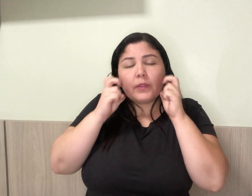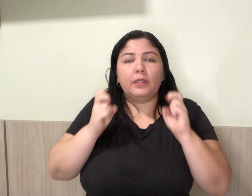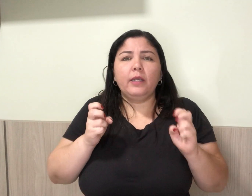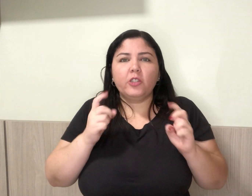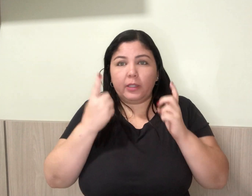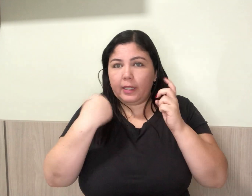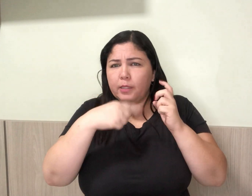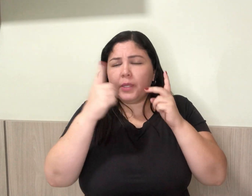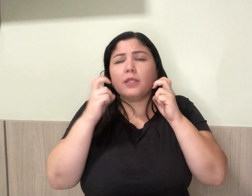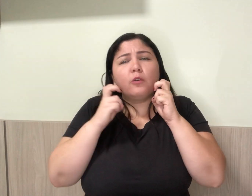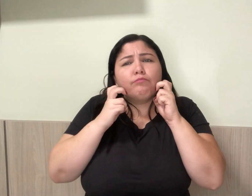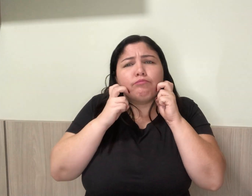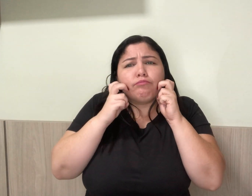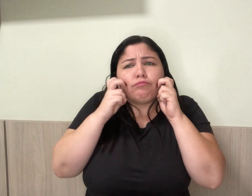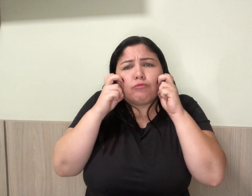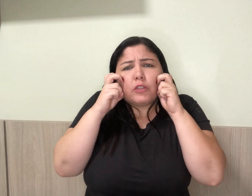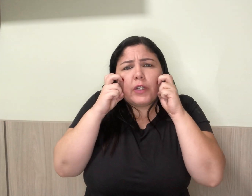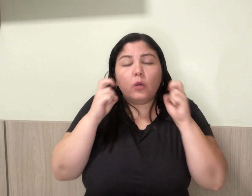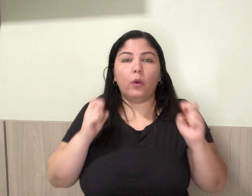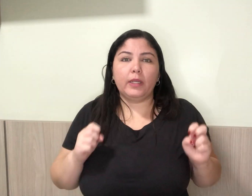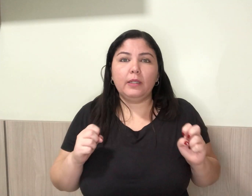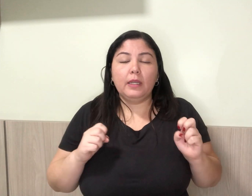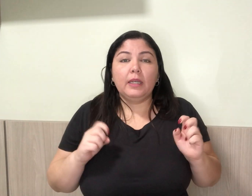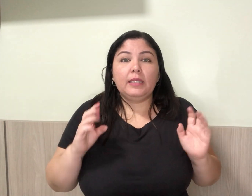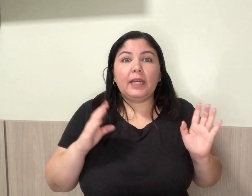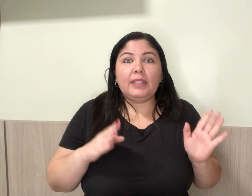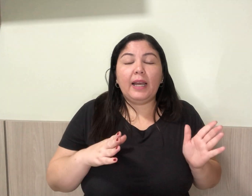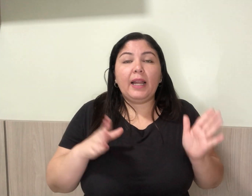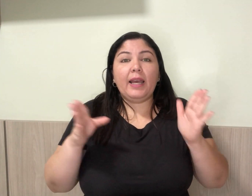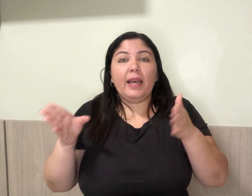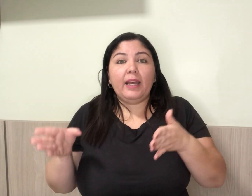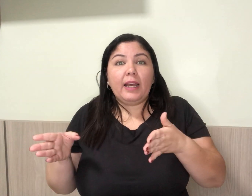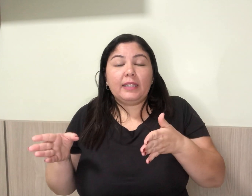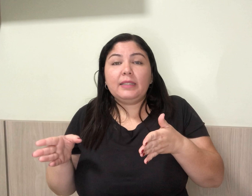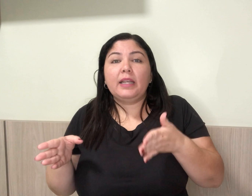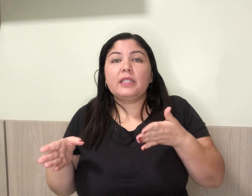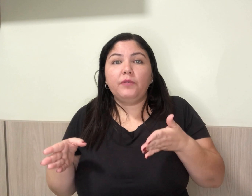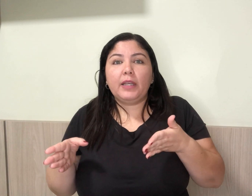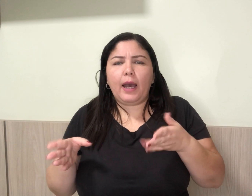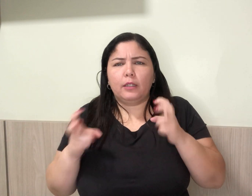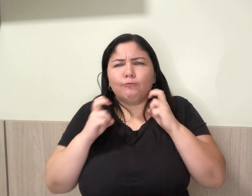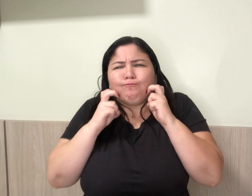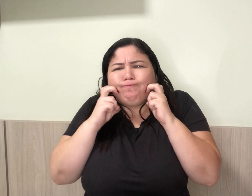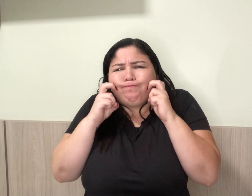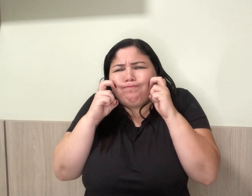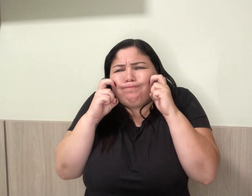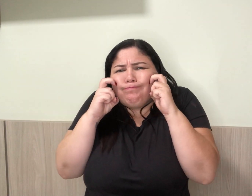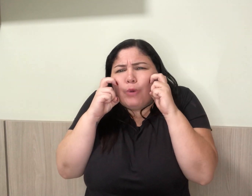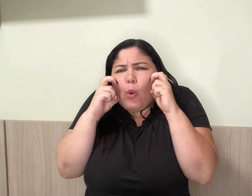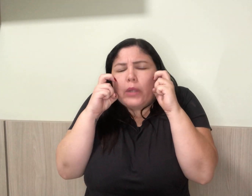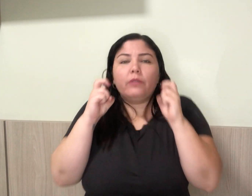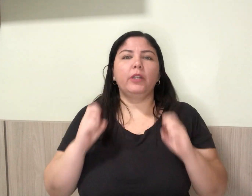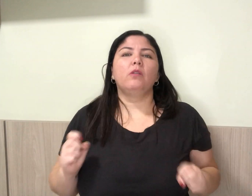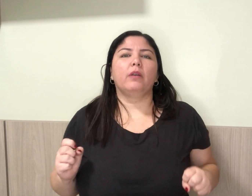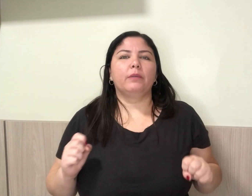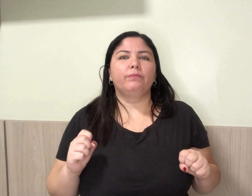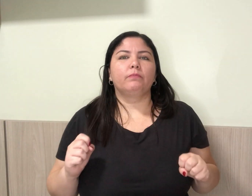né? Que já tem a expressão de vergonha. E aí ela é intensificada. Muita vergonha,